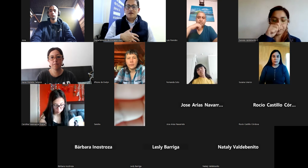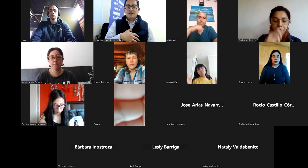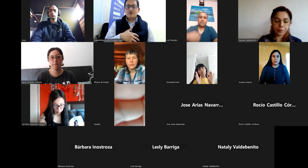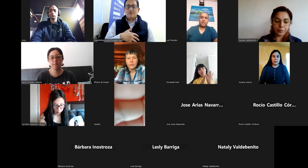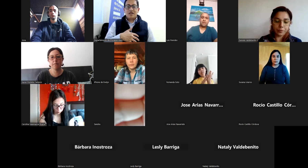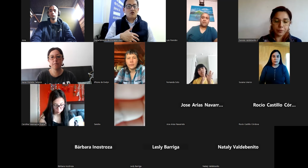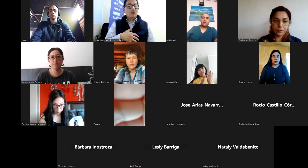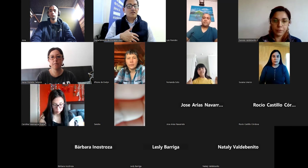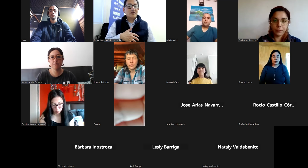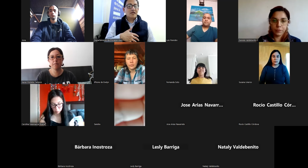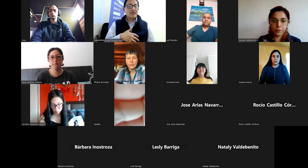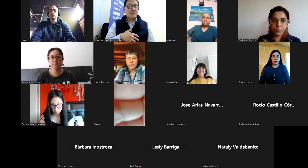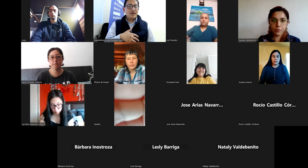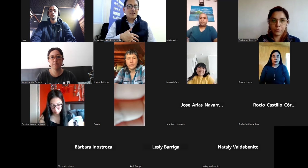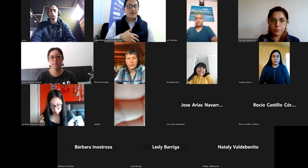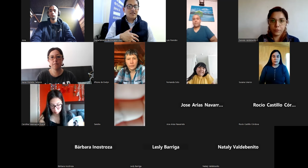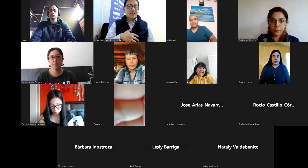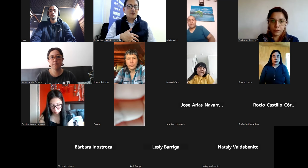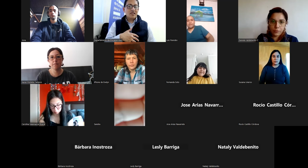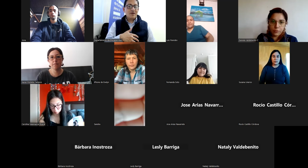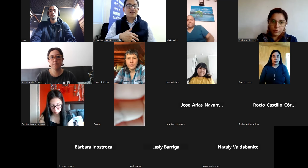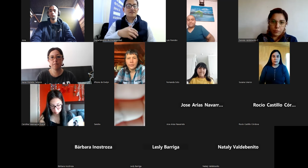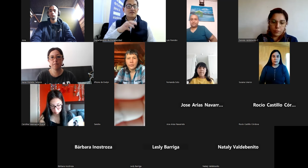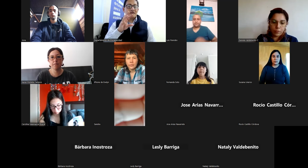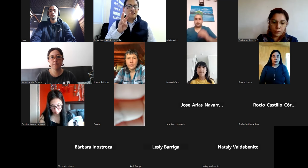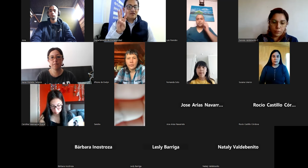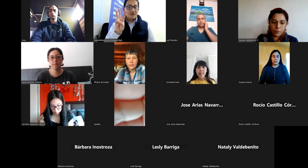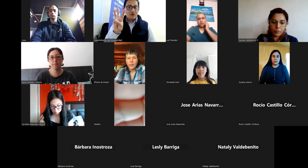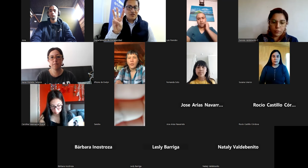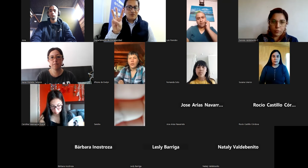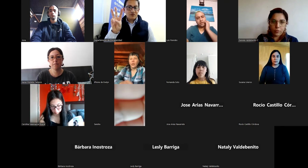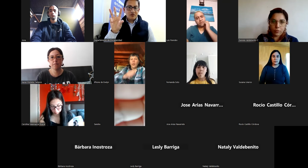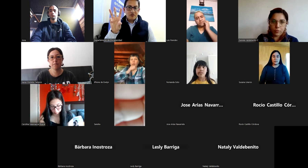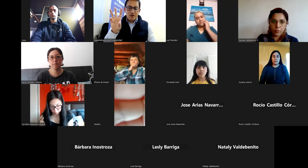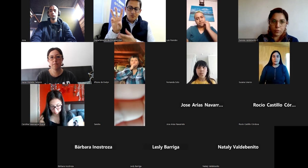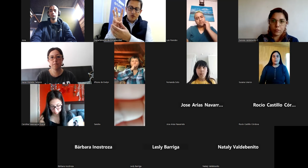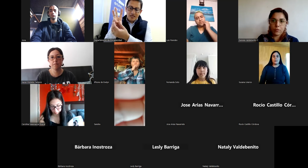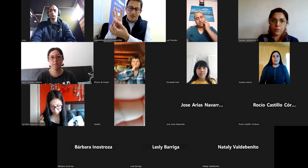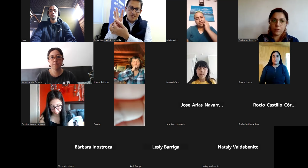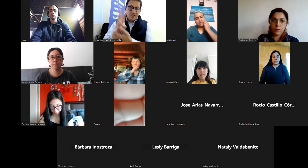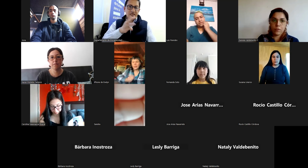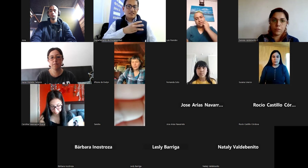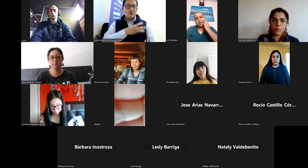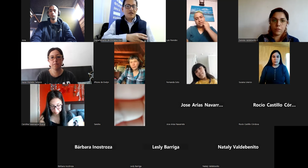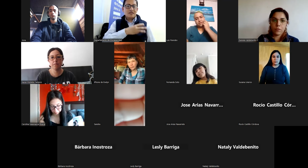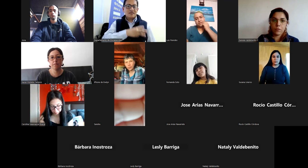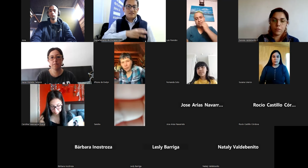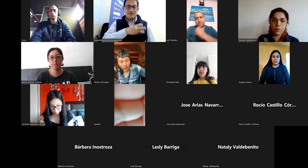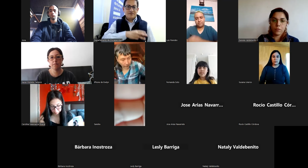Entonces, para no confundir el país de Argentina con el día martes, juntamos el pulgar y el meñique y hacemos martes así.